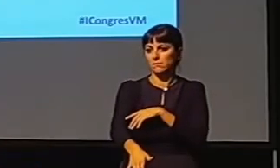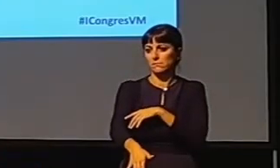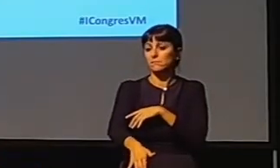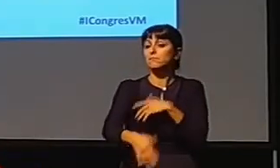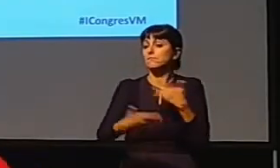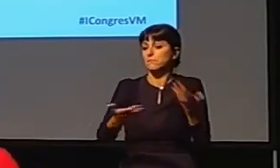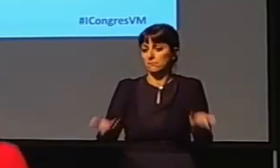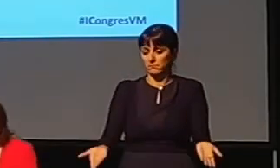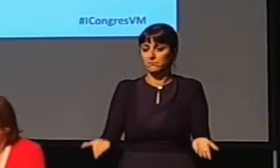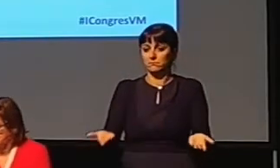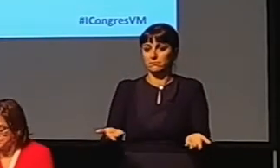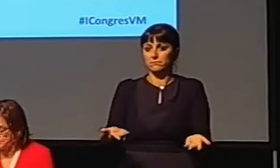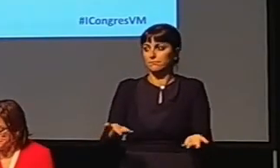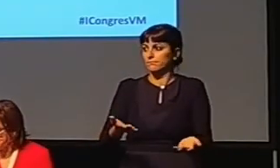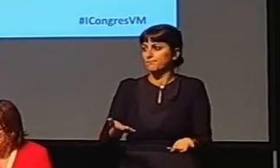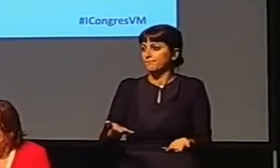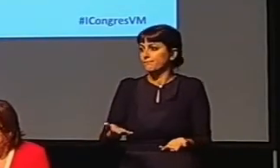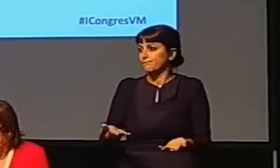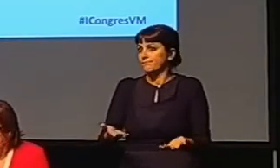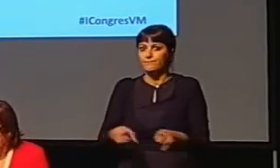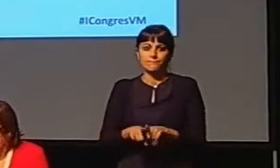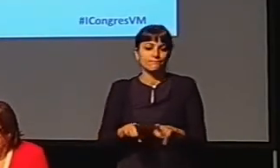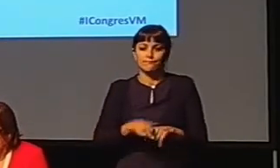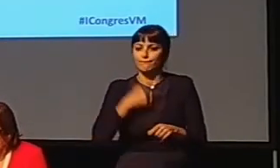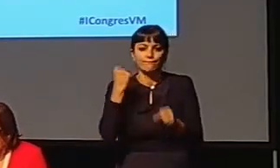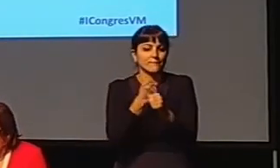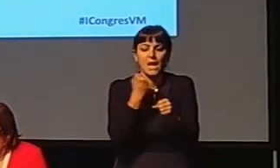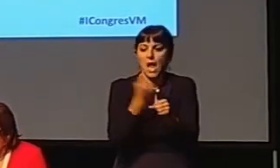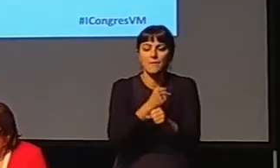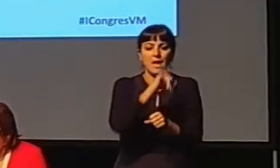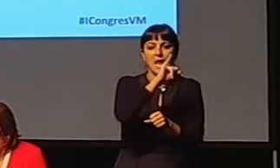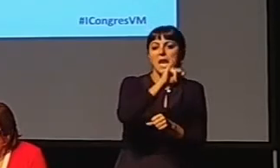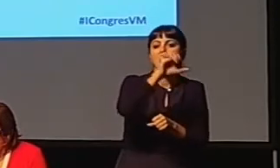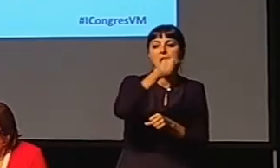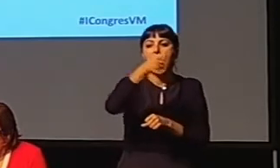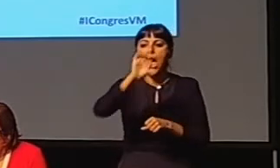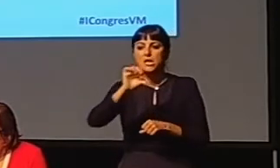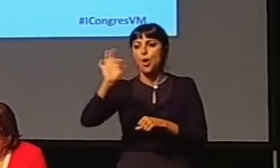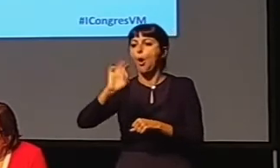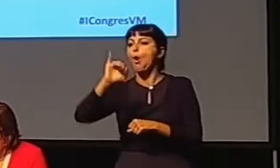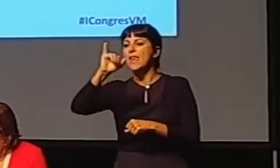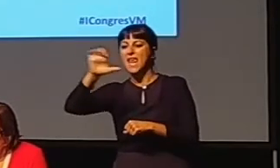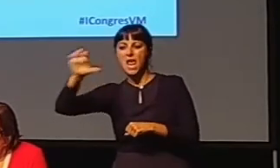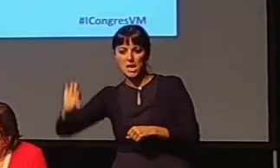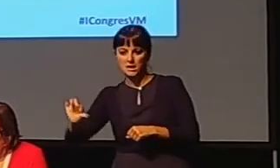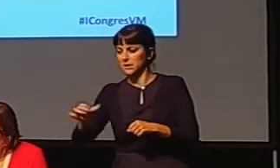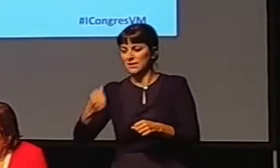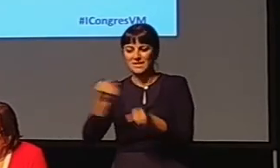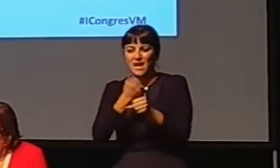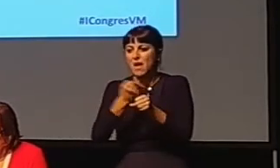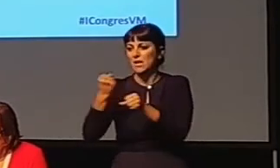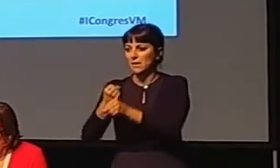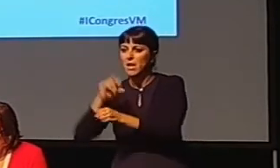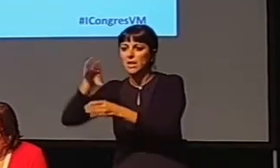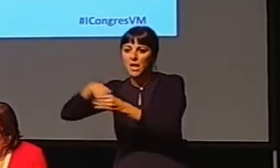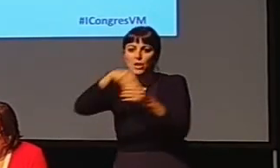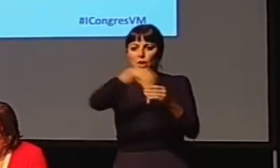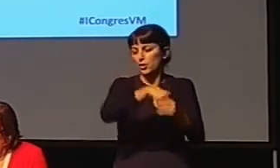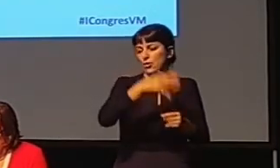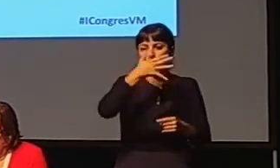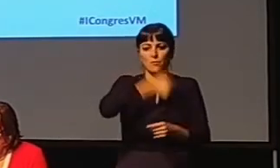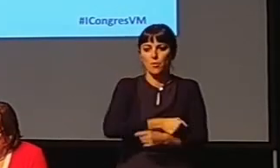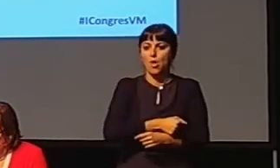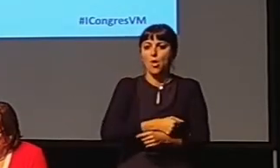Que no som capaces, no? De treballar-ho en els CIEs i en els CIES. Sou capaces d'escoltar